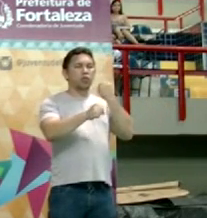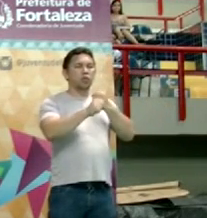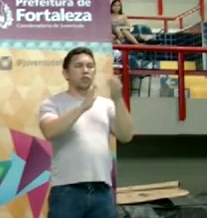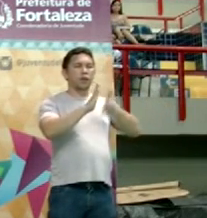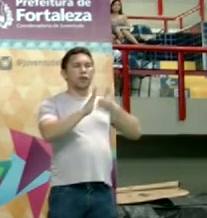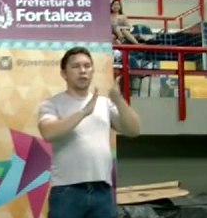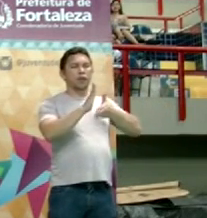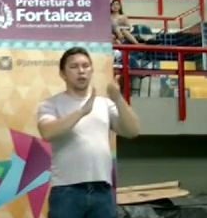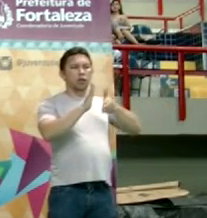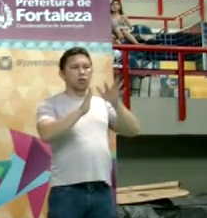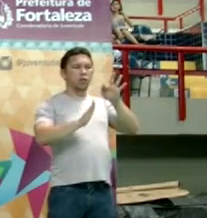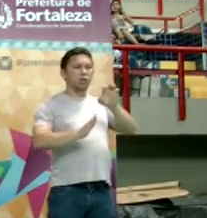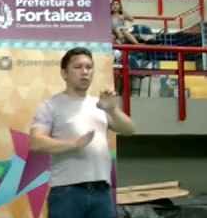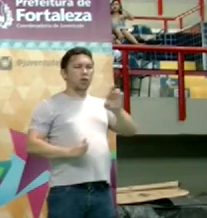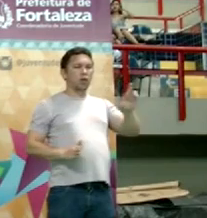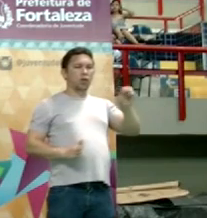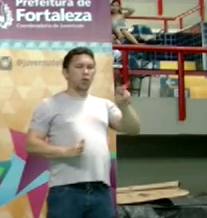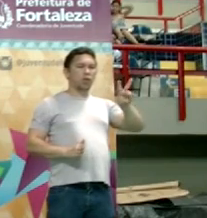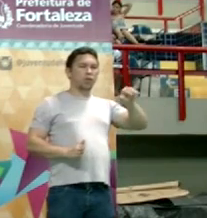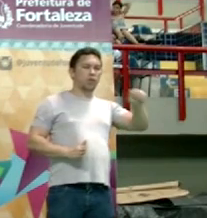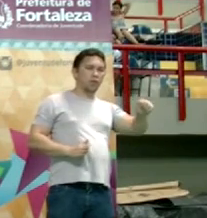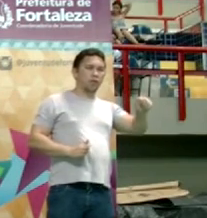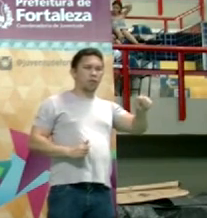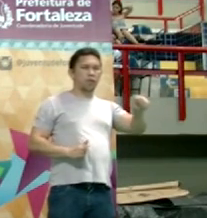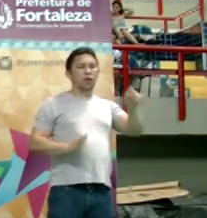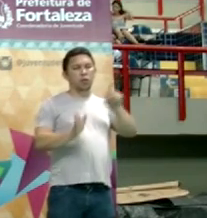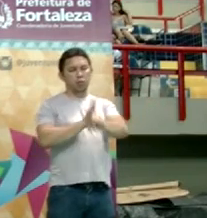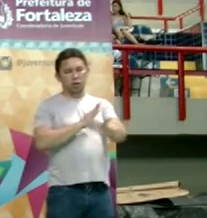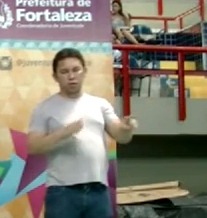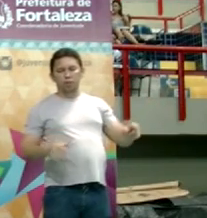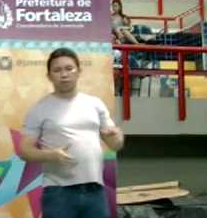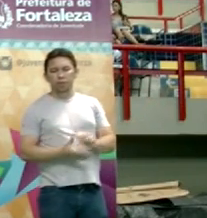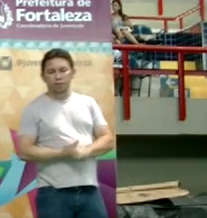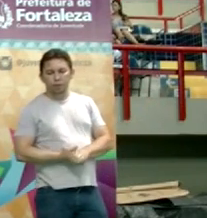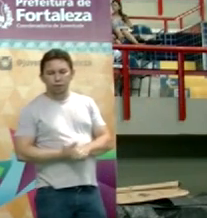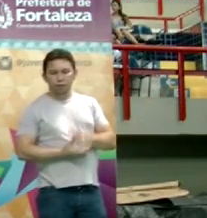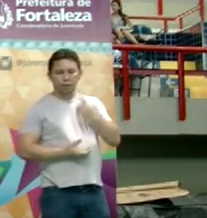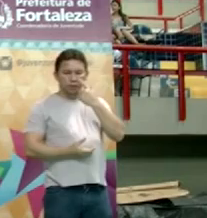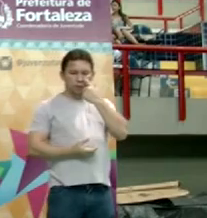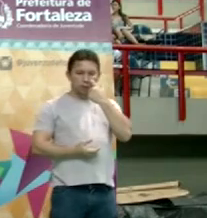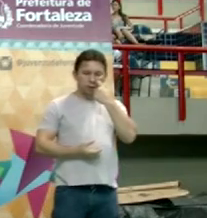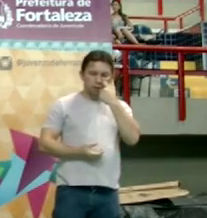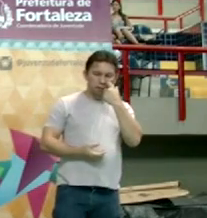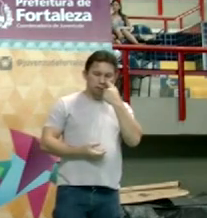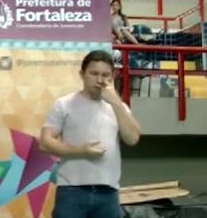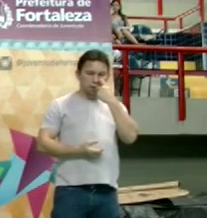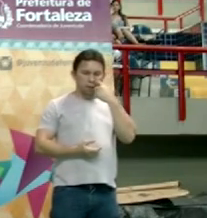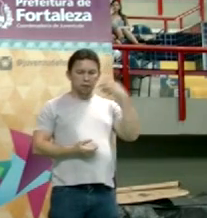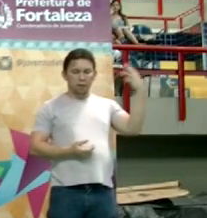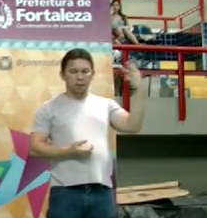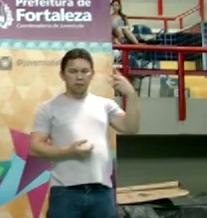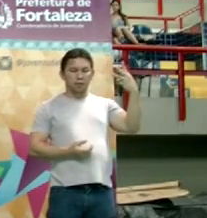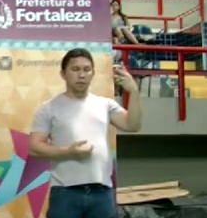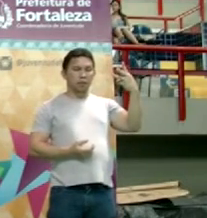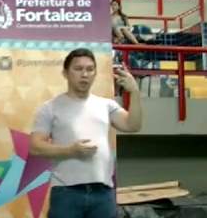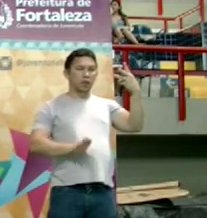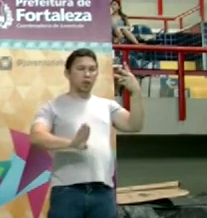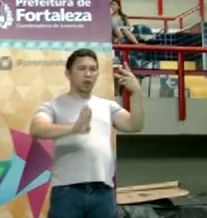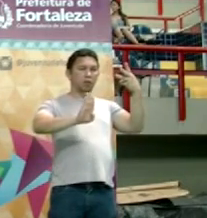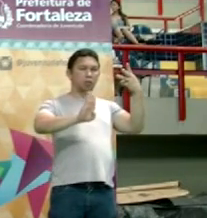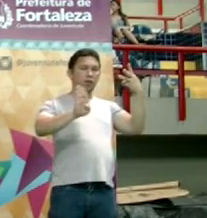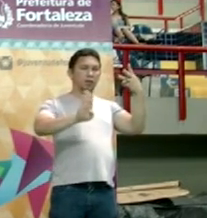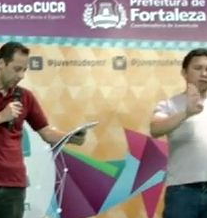ferrovias. Então, quando a gente vê essa nossa questãozinha, fica sendo a letra B. Olha o que ela vai